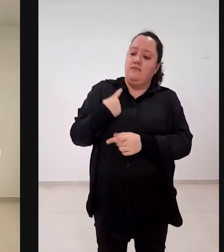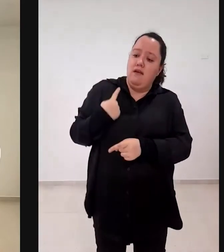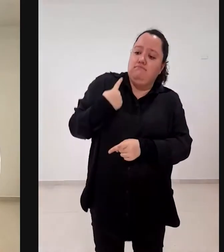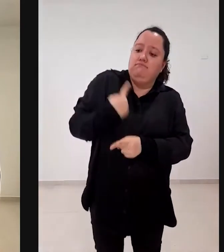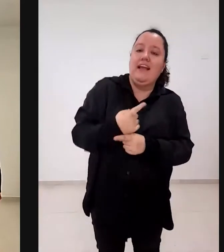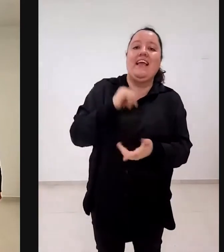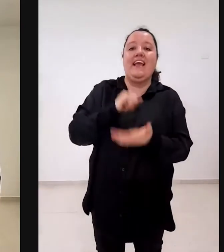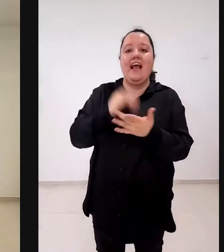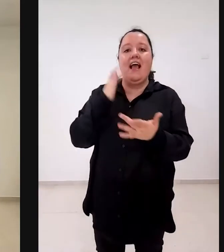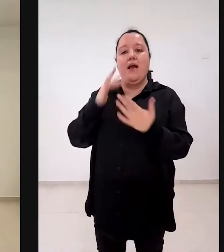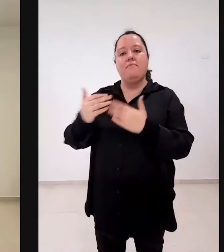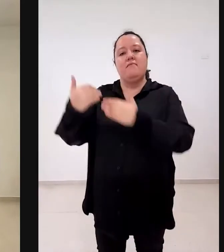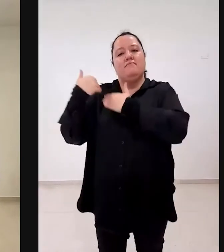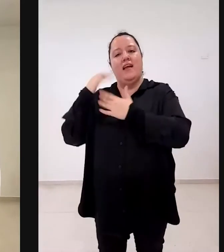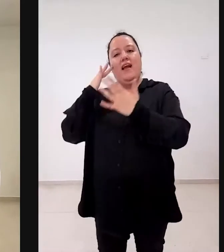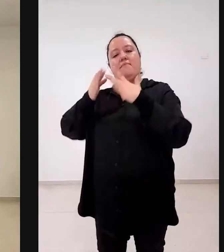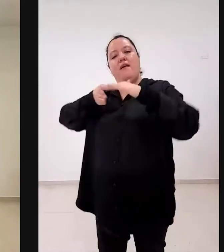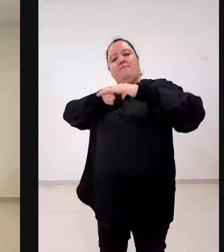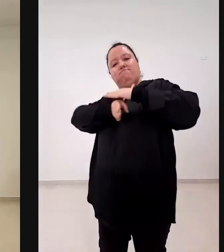tareas